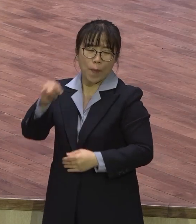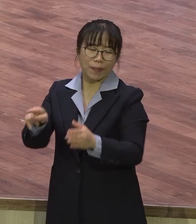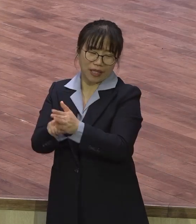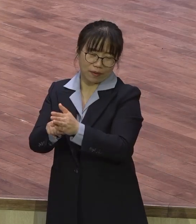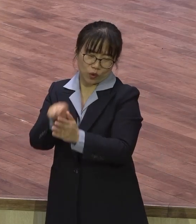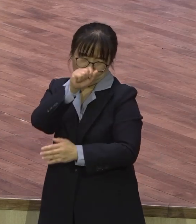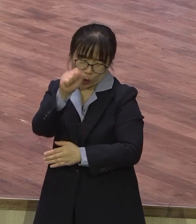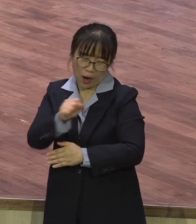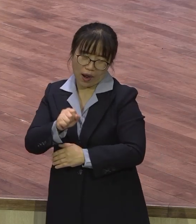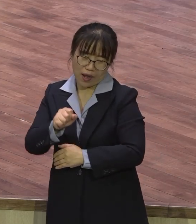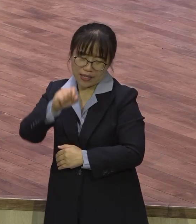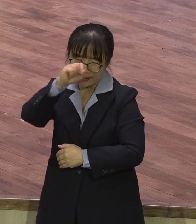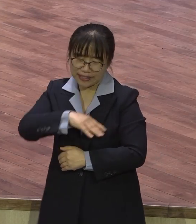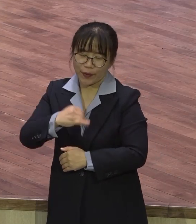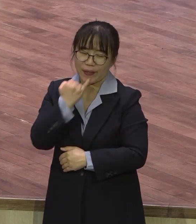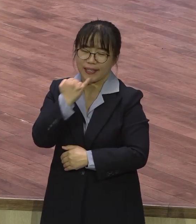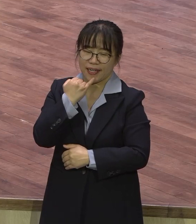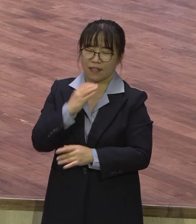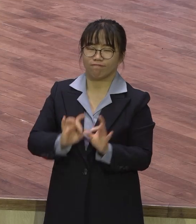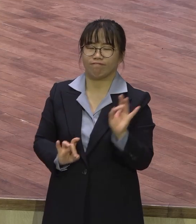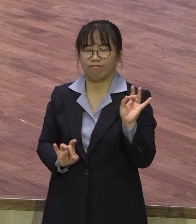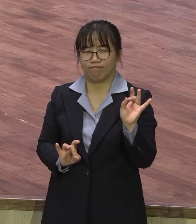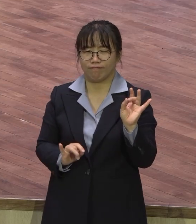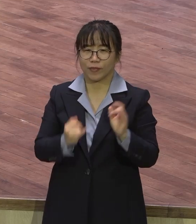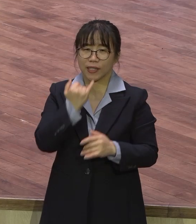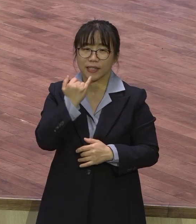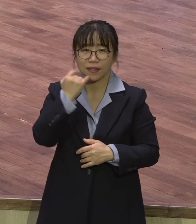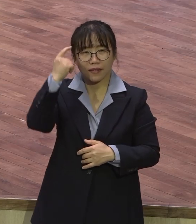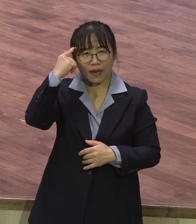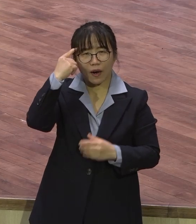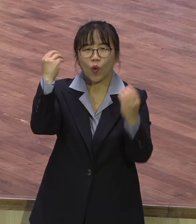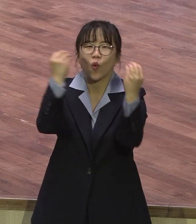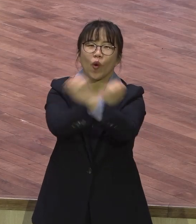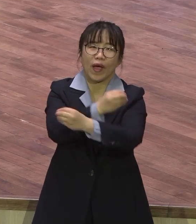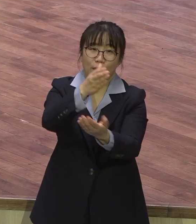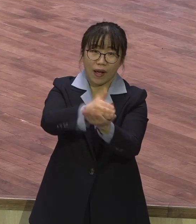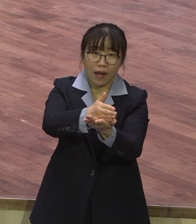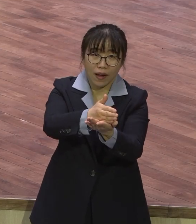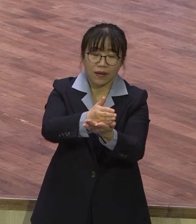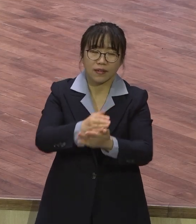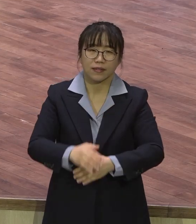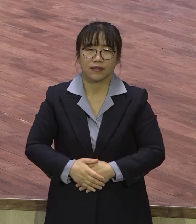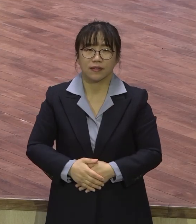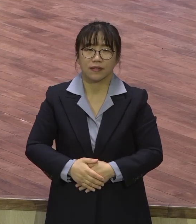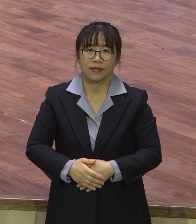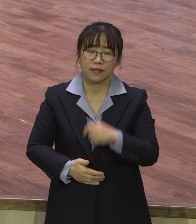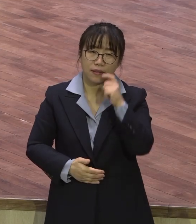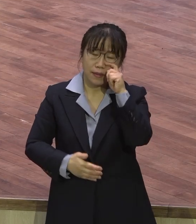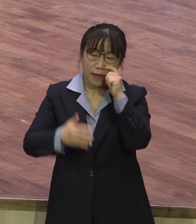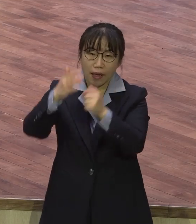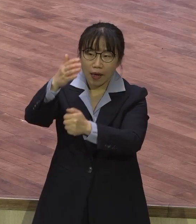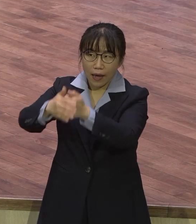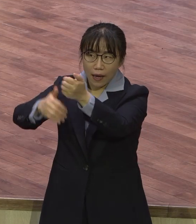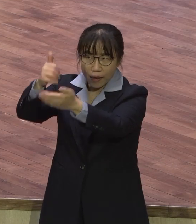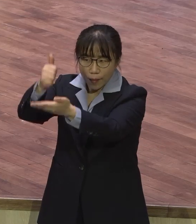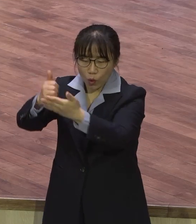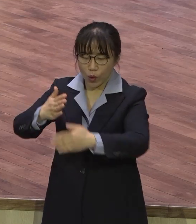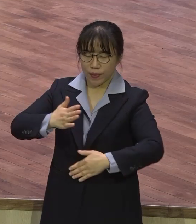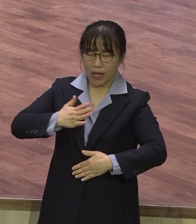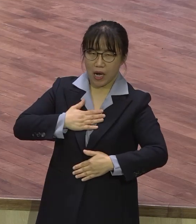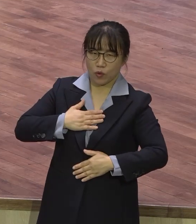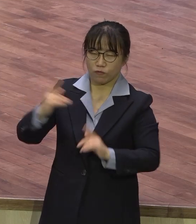가만히 있어도 나는 더 혜택을 볼 것이다 아니에요 하나님과 나와의 일대일이에요